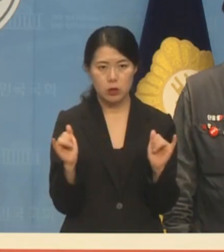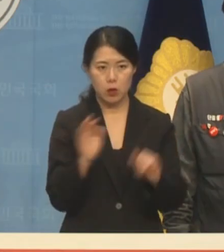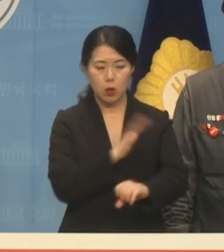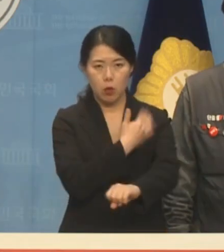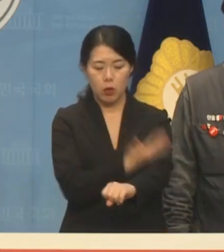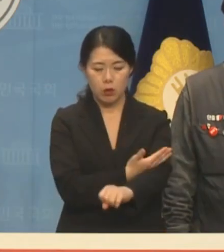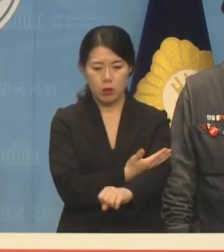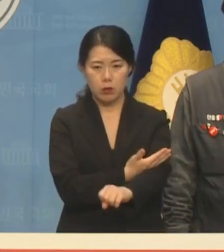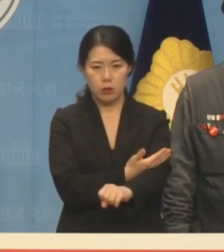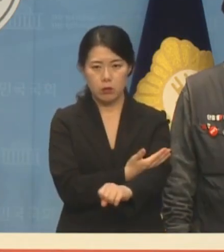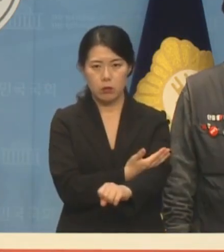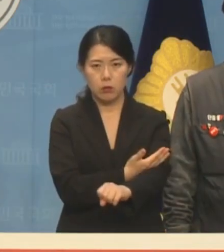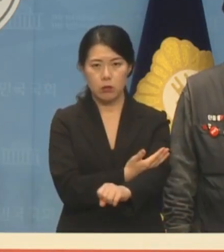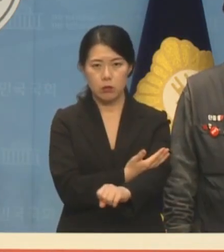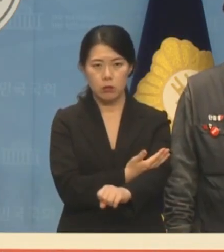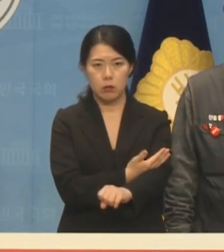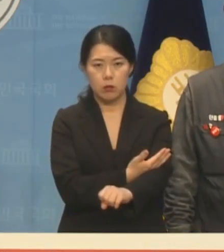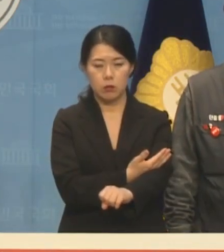권리